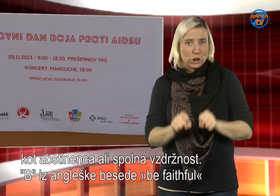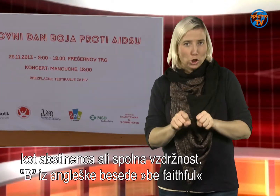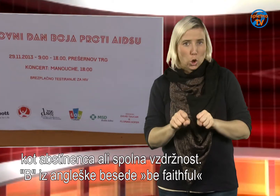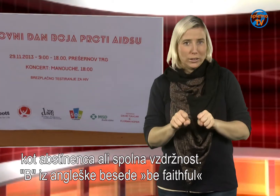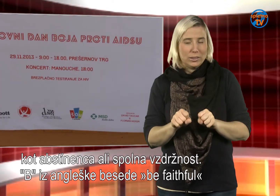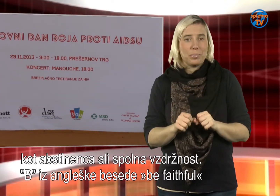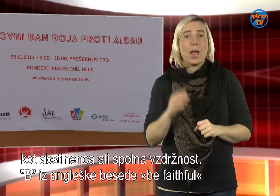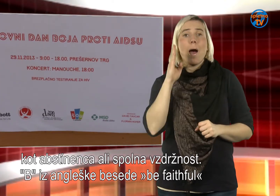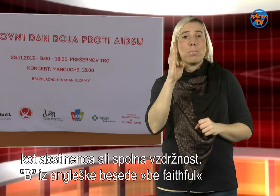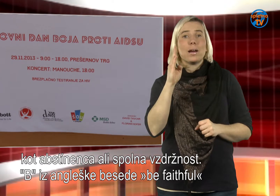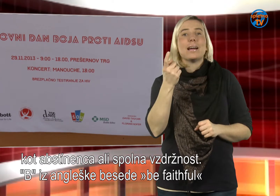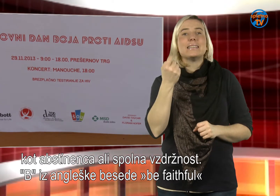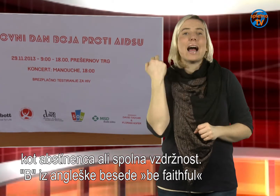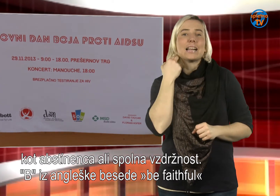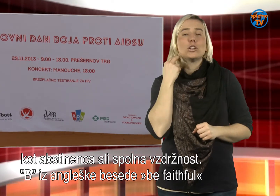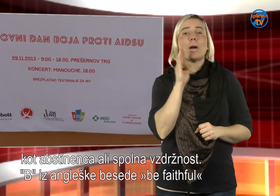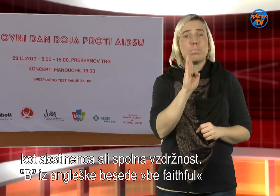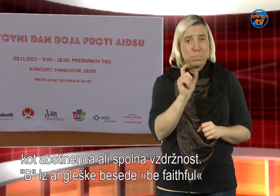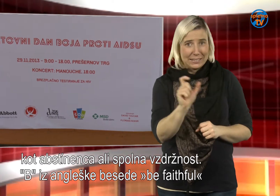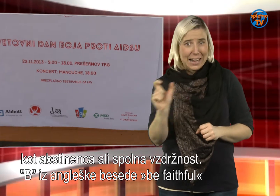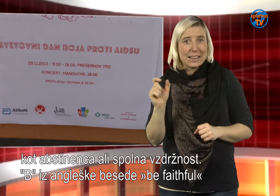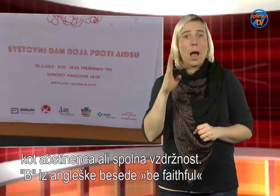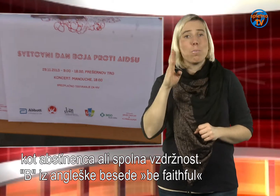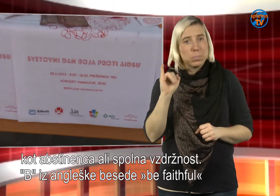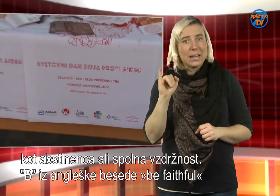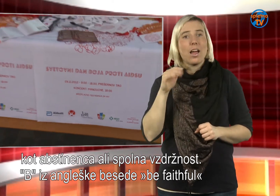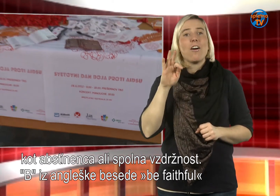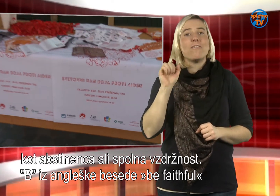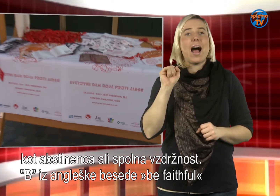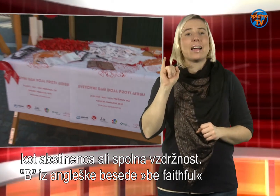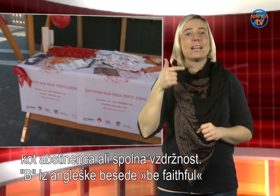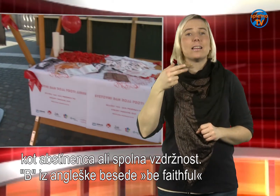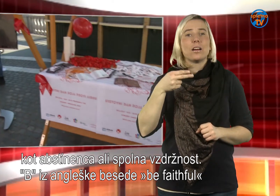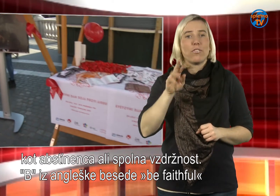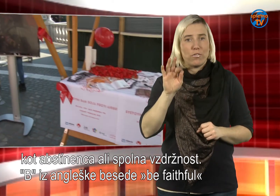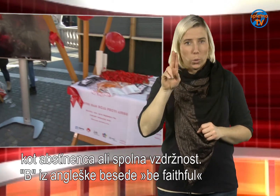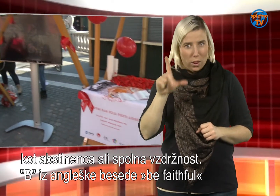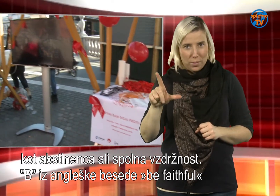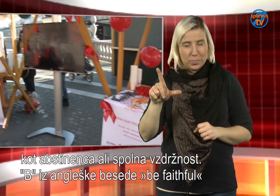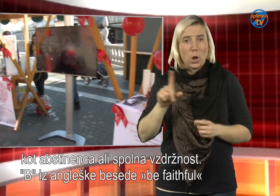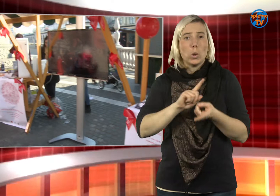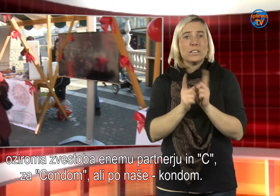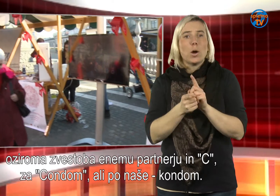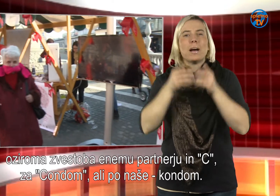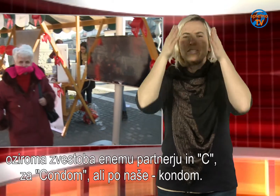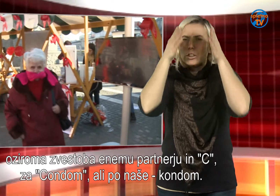vzdržnost, B iz angleške besede be faithful oziroma zvestoba enemu partnerju